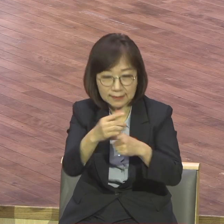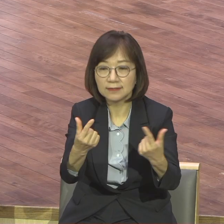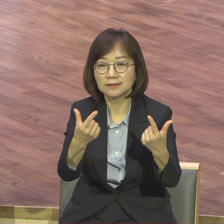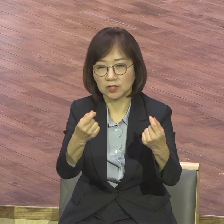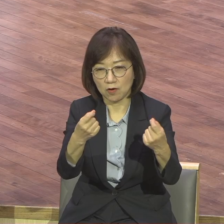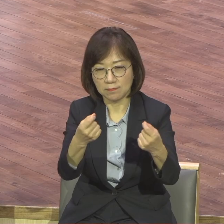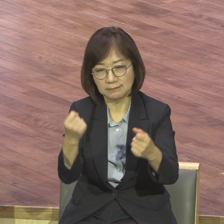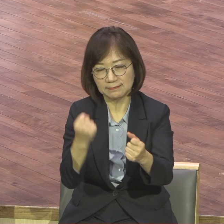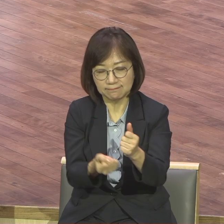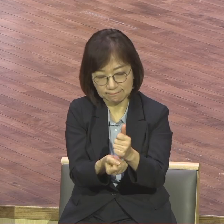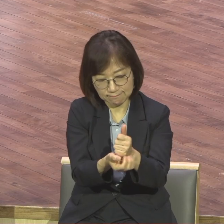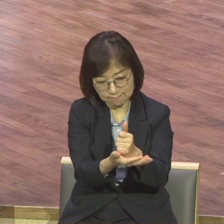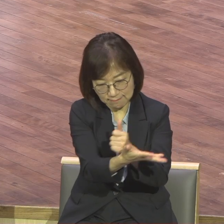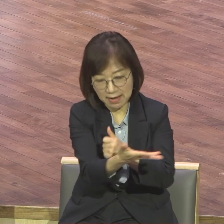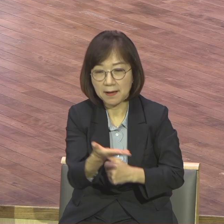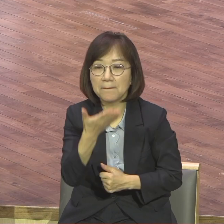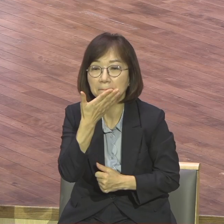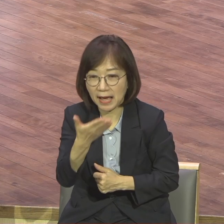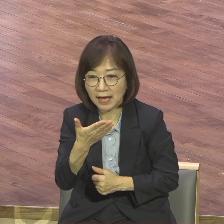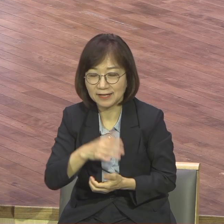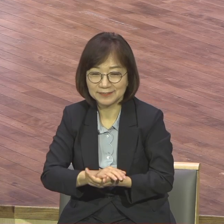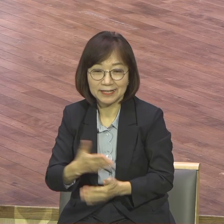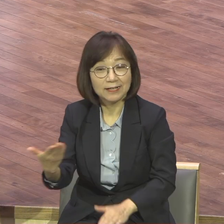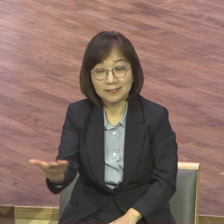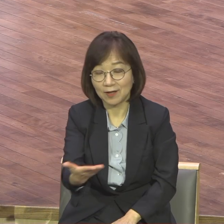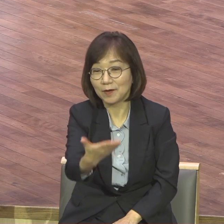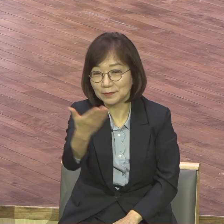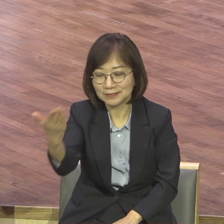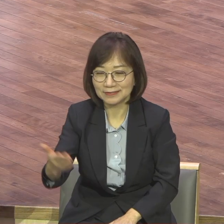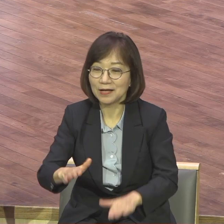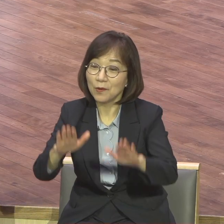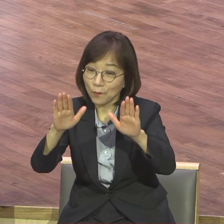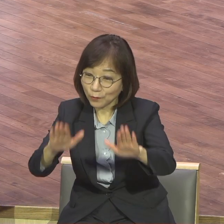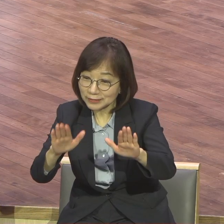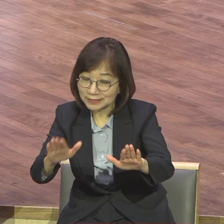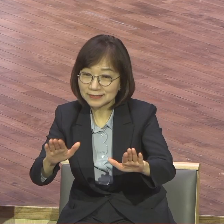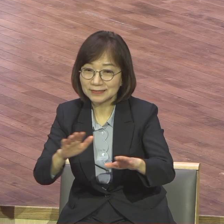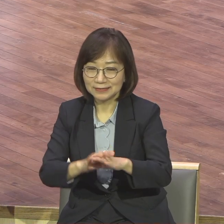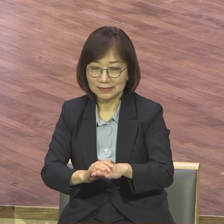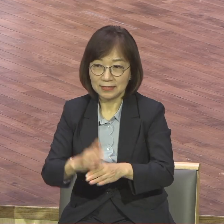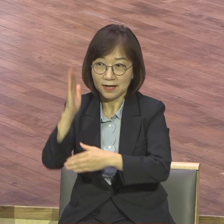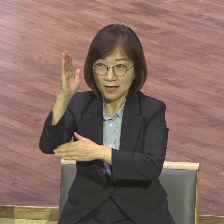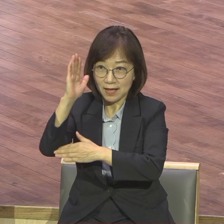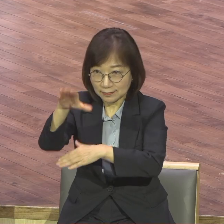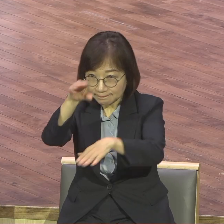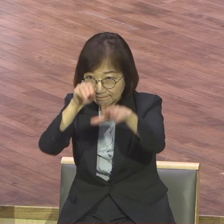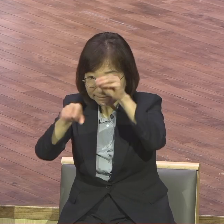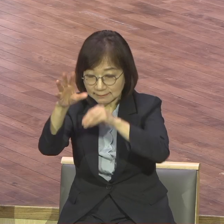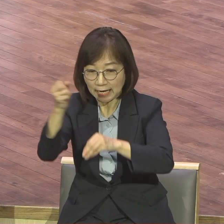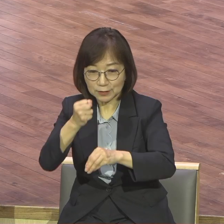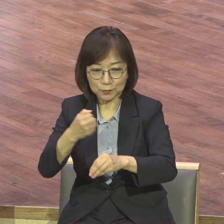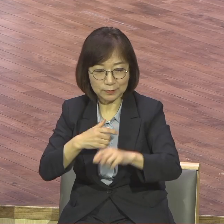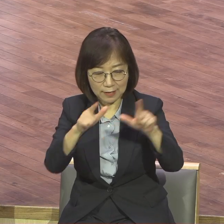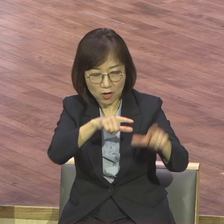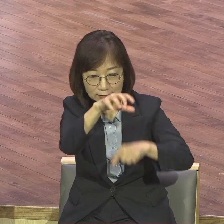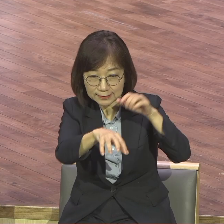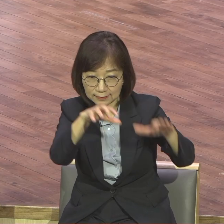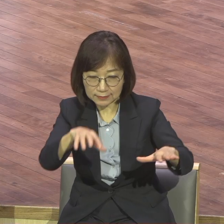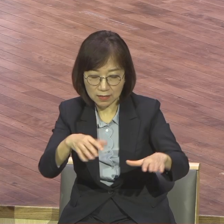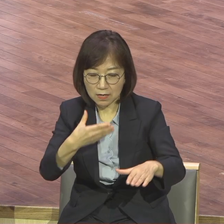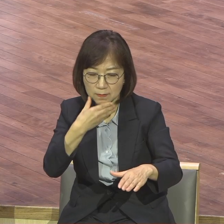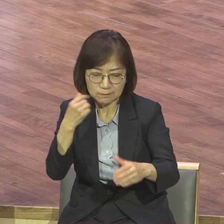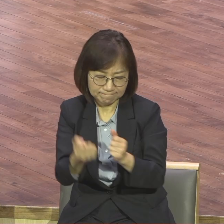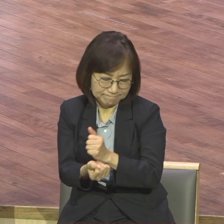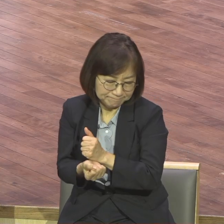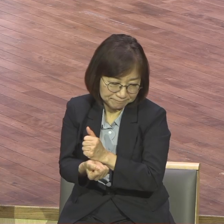그런 말씀이죠. 영계 모든 성도들 오늘 말씀을 통해서 내 삶의 현장에서 복음의 선한 영향을 입혀나가는